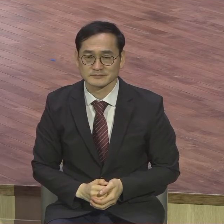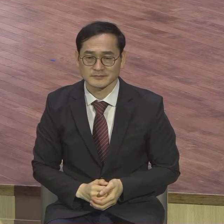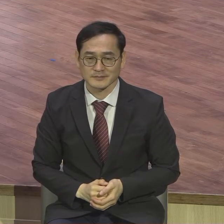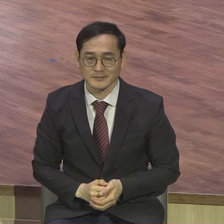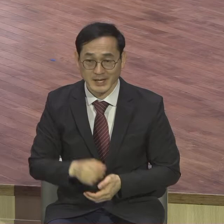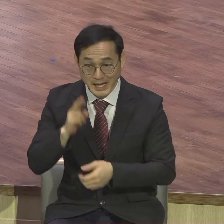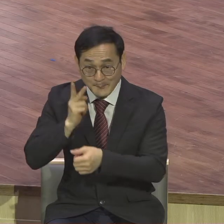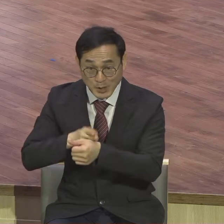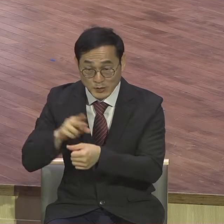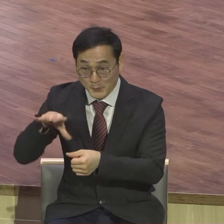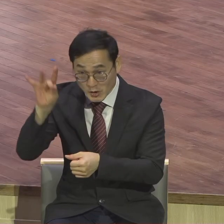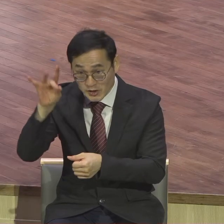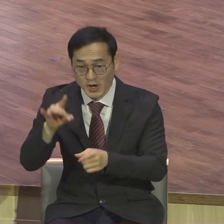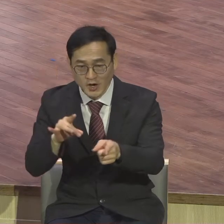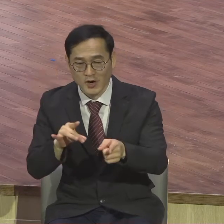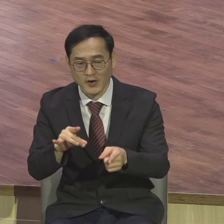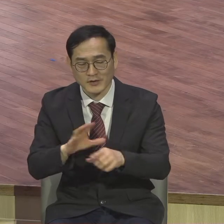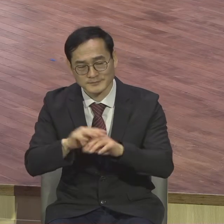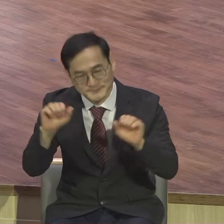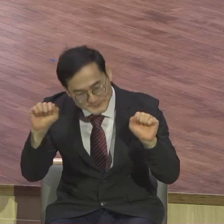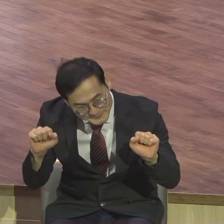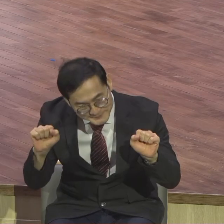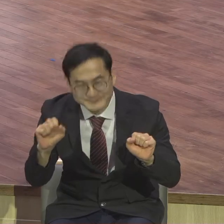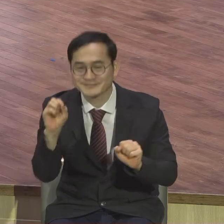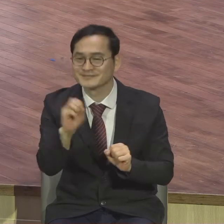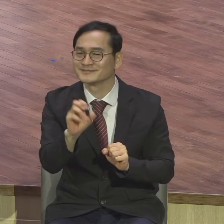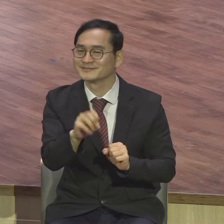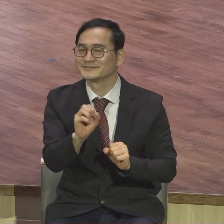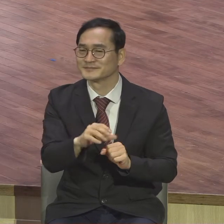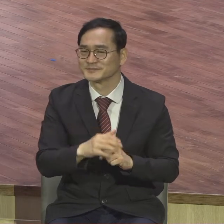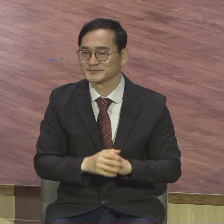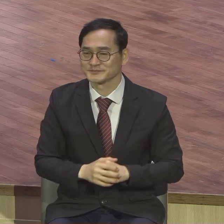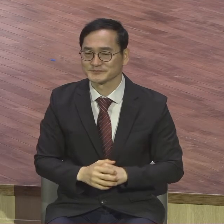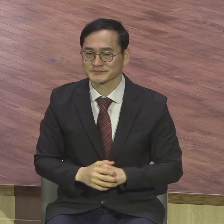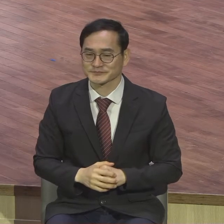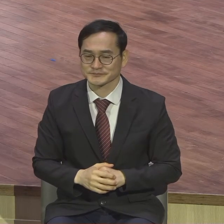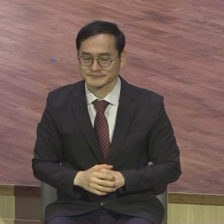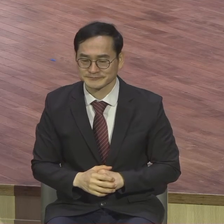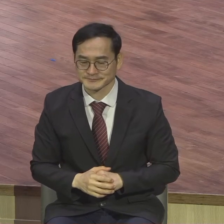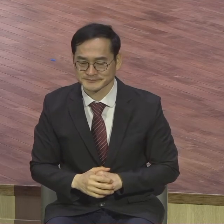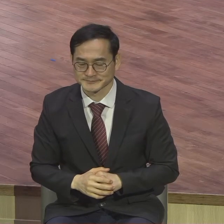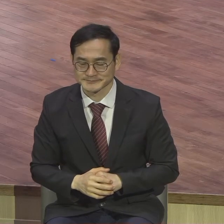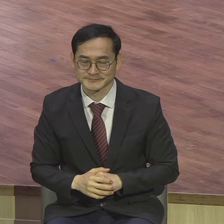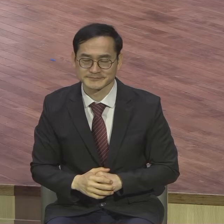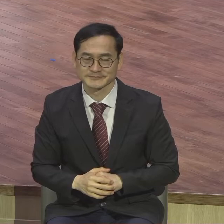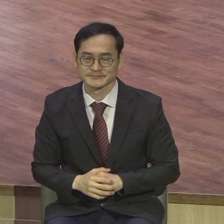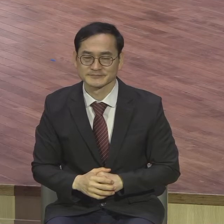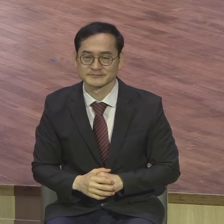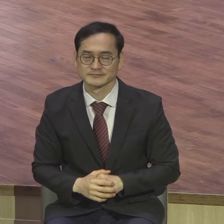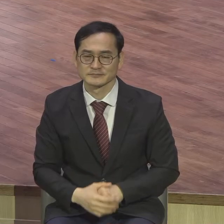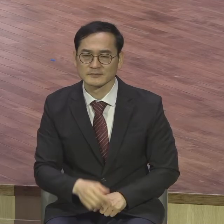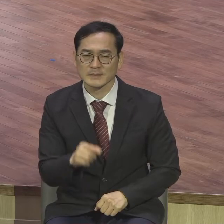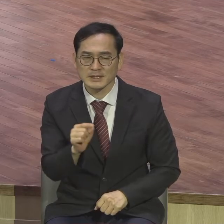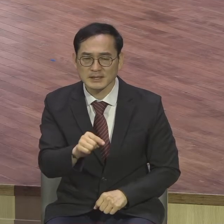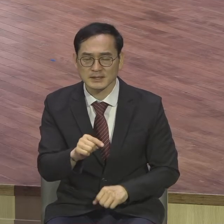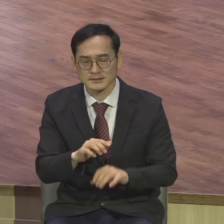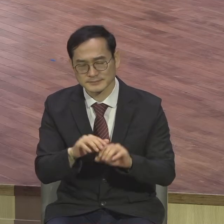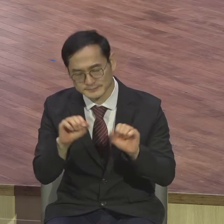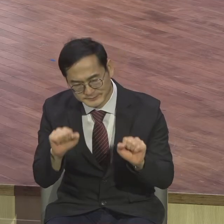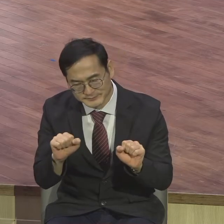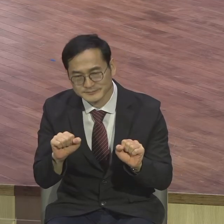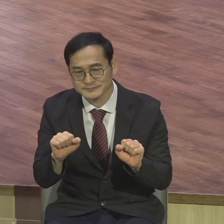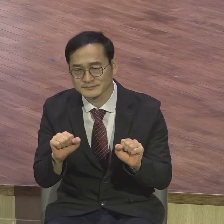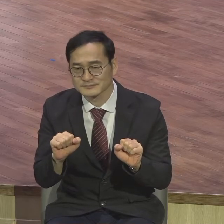이게 문안 인사를 갈라디아에서 하면서 쓰고 있는데 이 문안